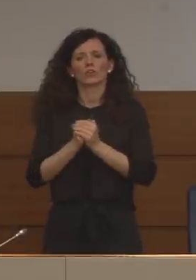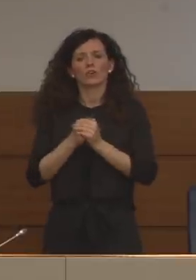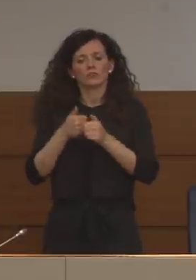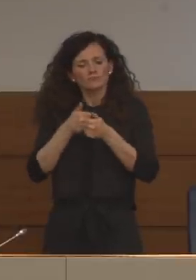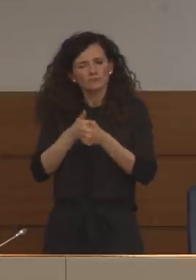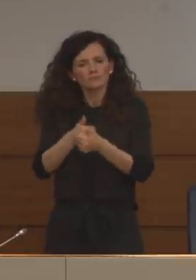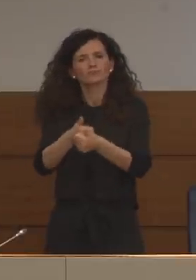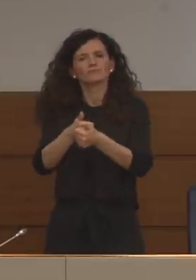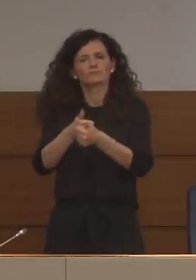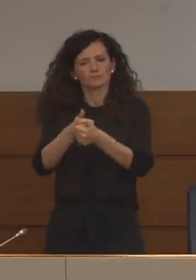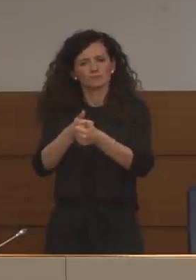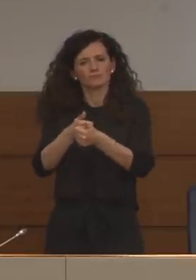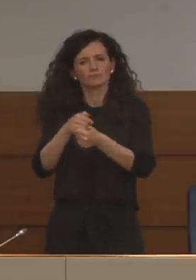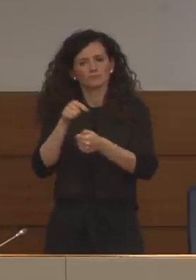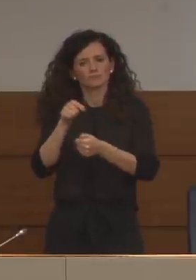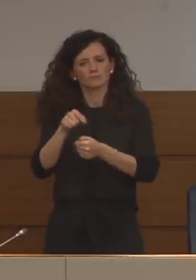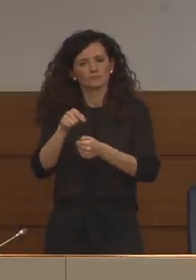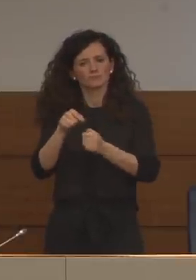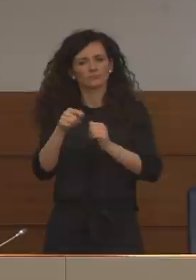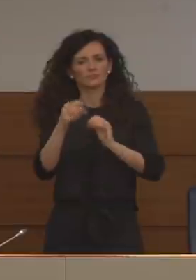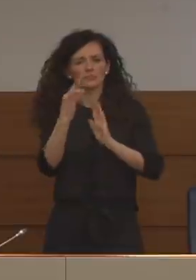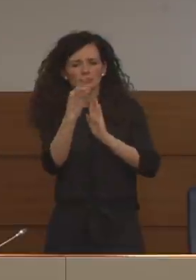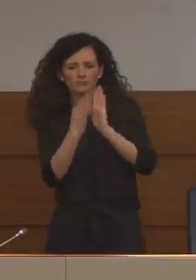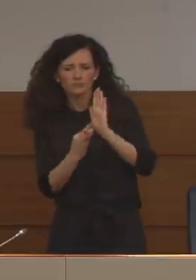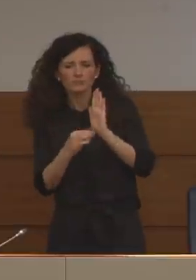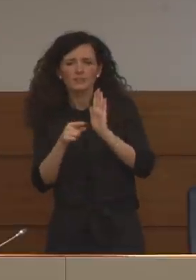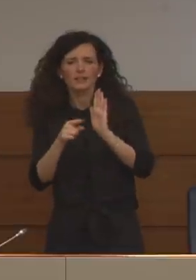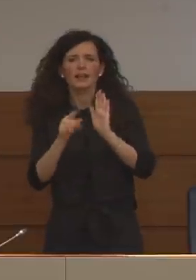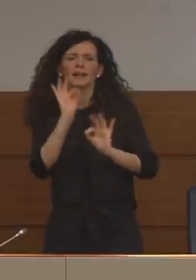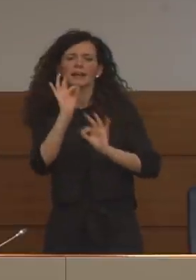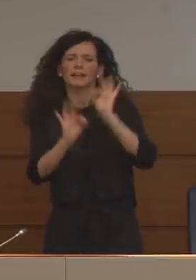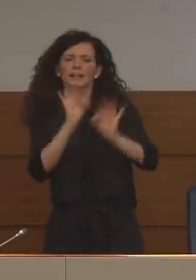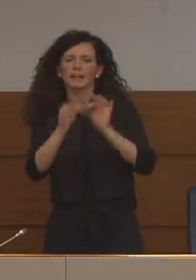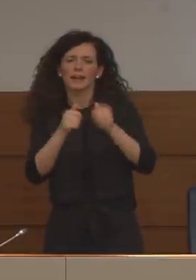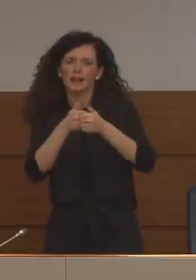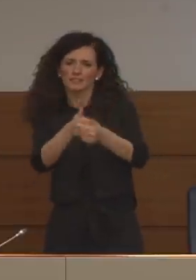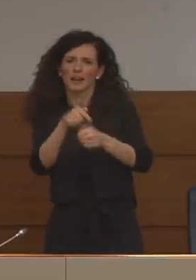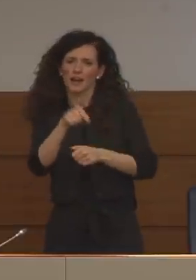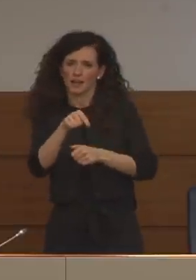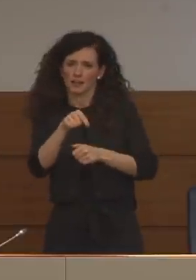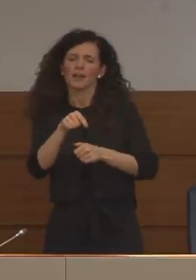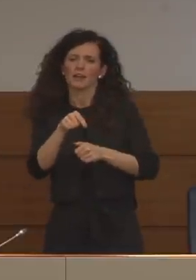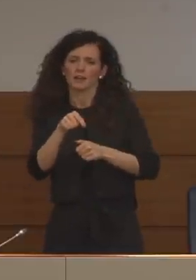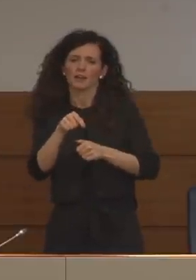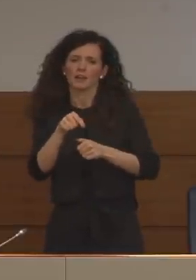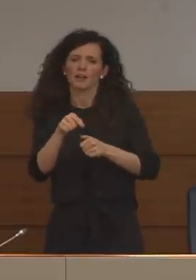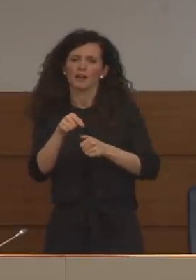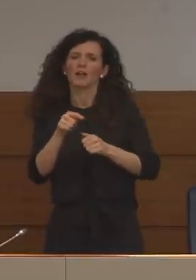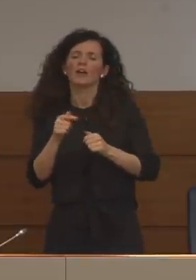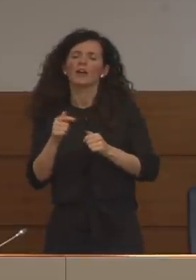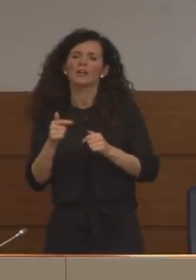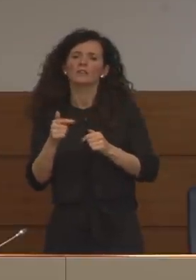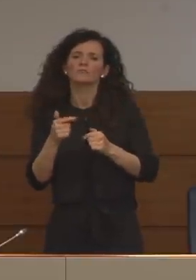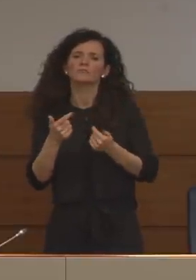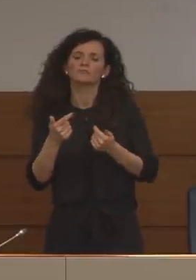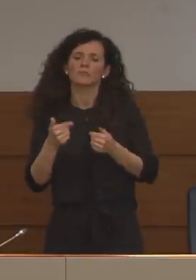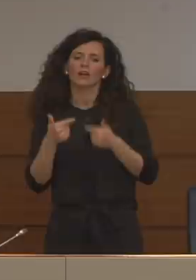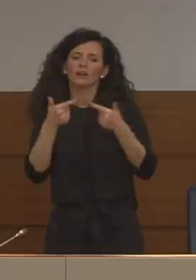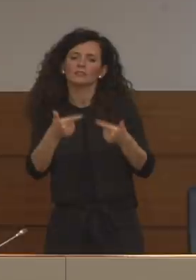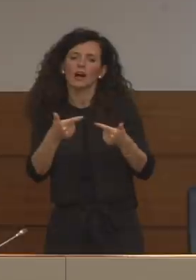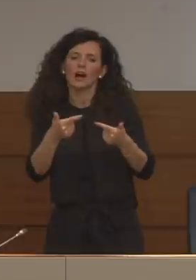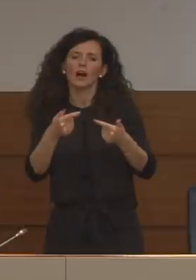di questi clinical trials consentano di avere agilità